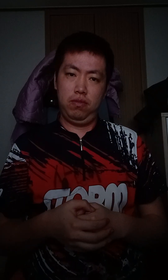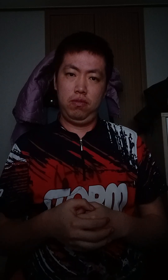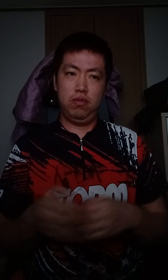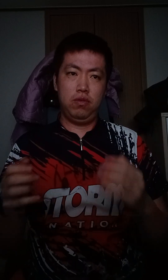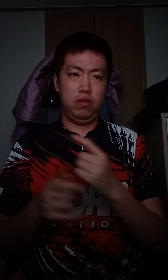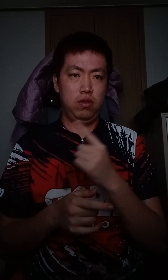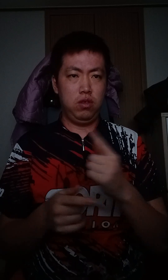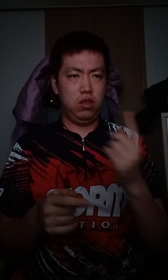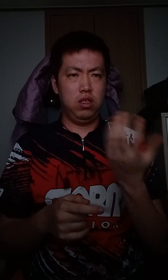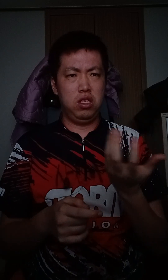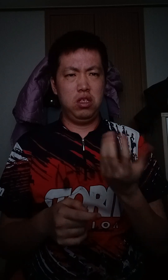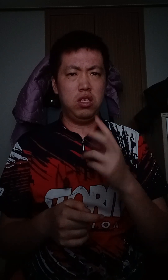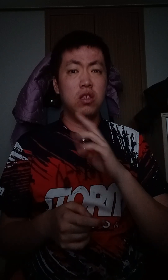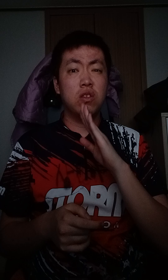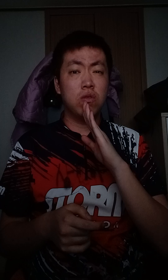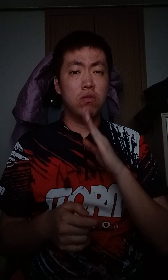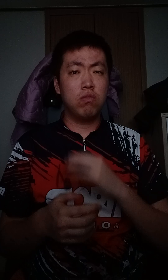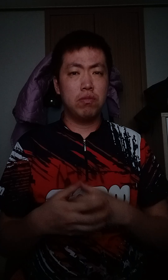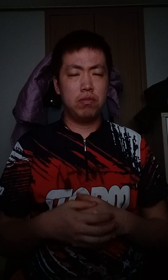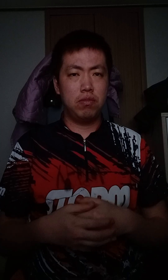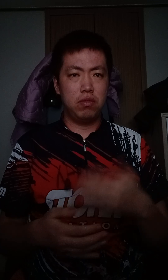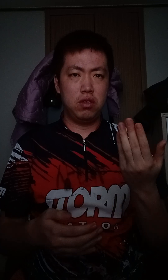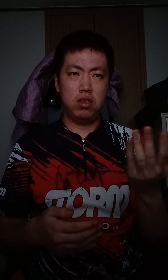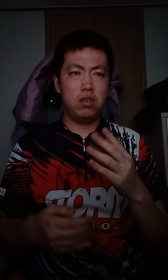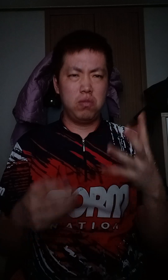안 아프세요? 다리 다치셨어요?